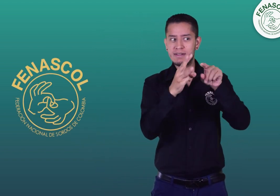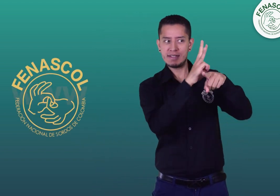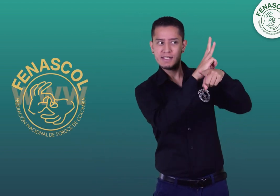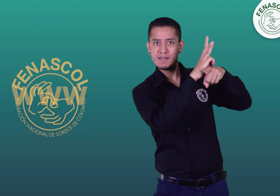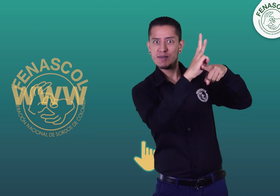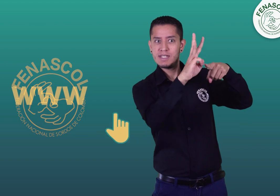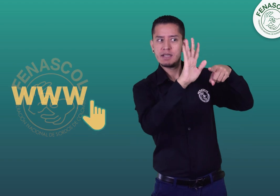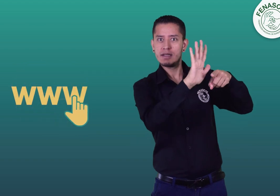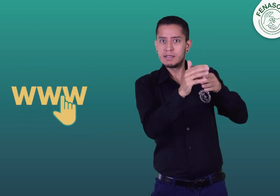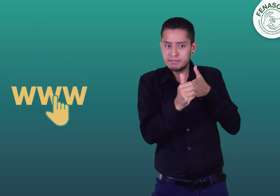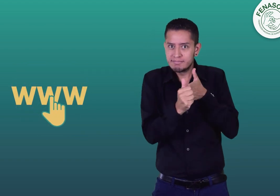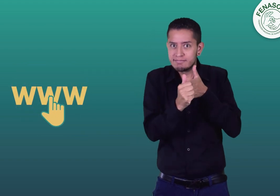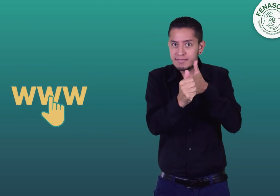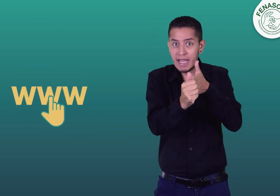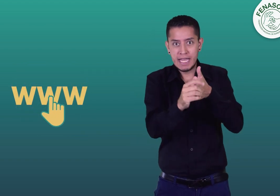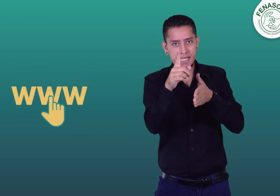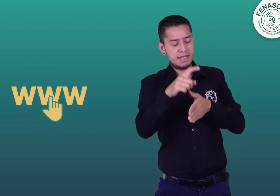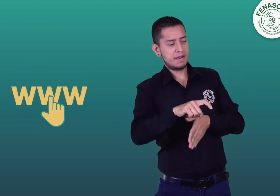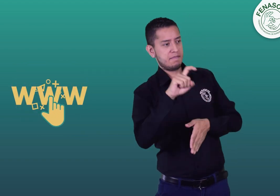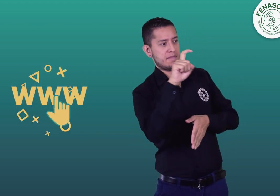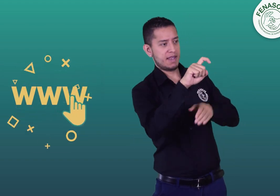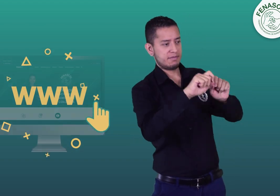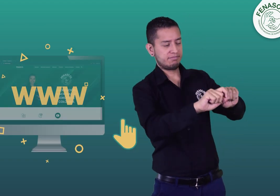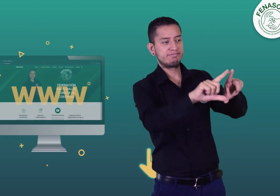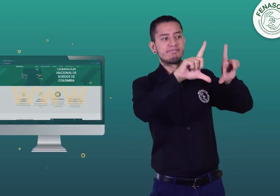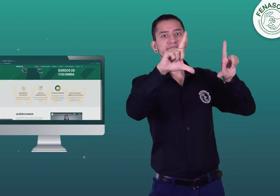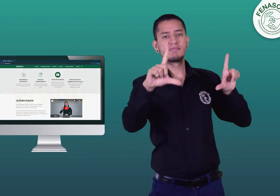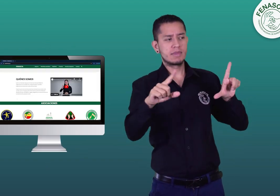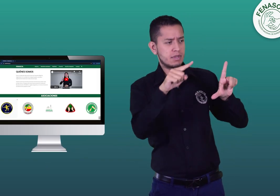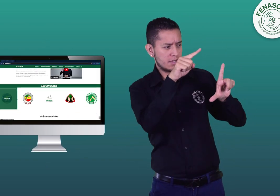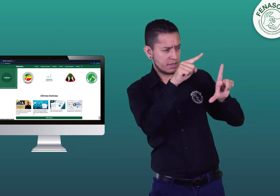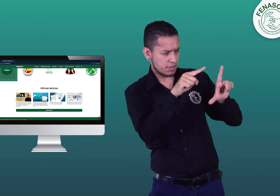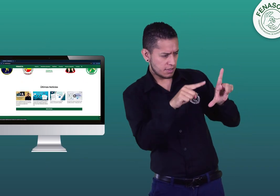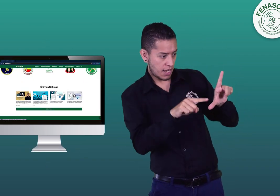la guía en español y traducida a lengua de señas colombiana.